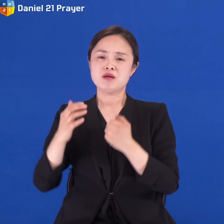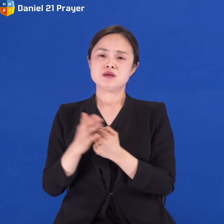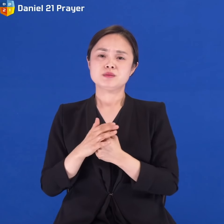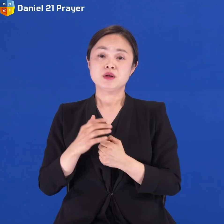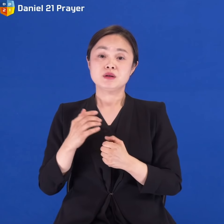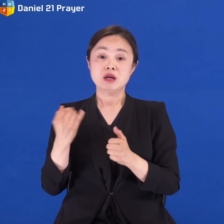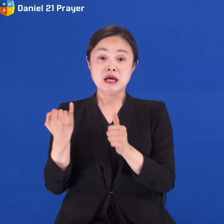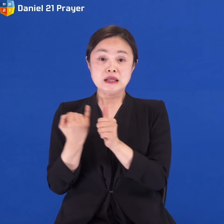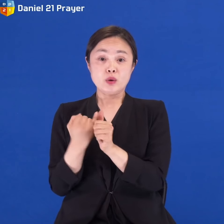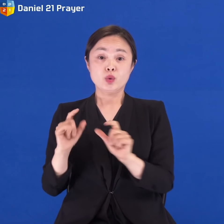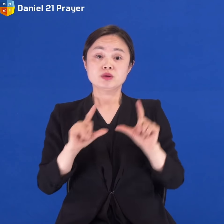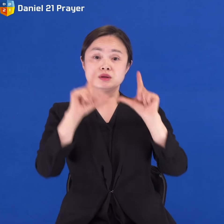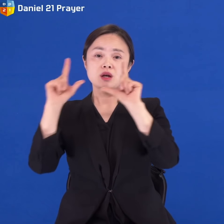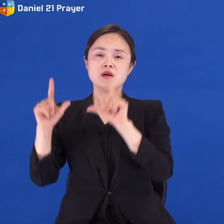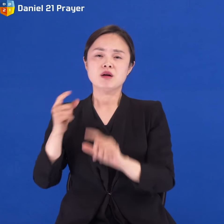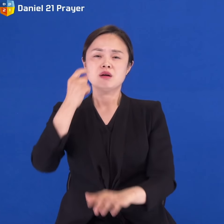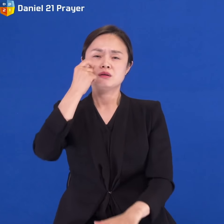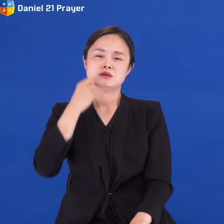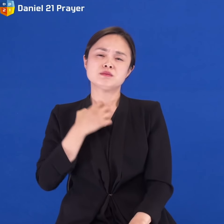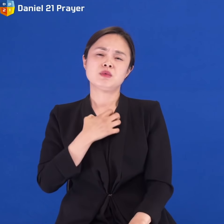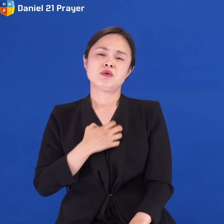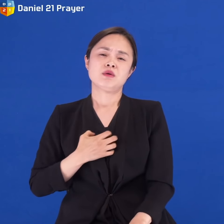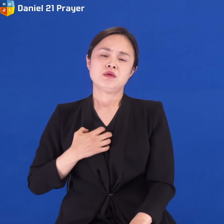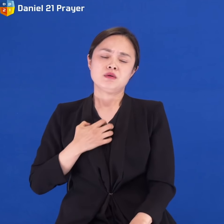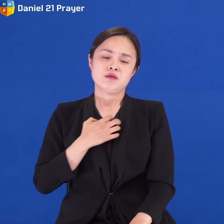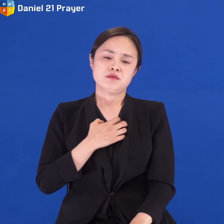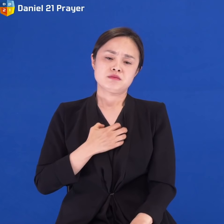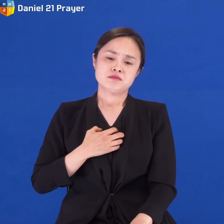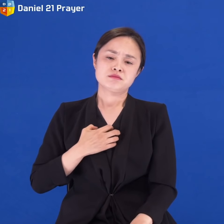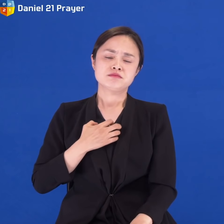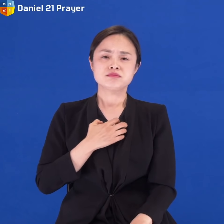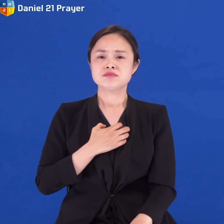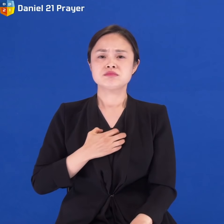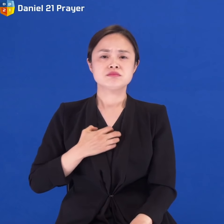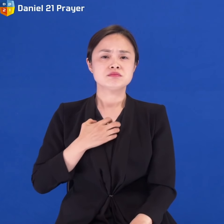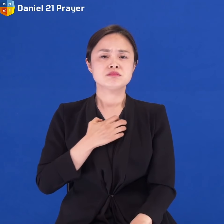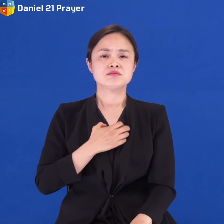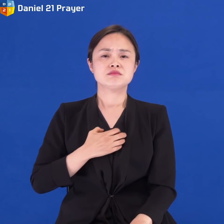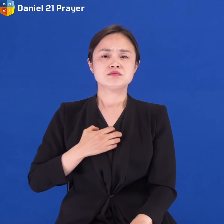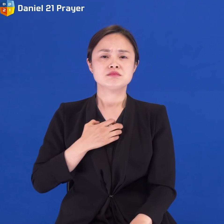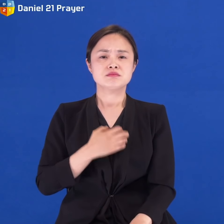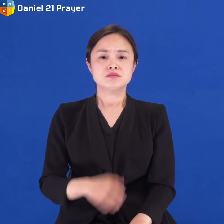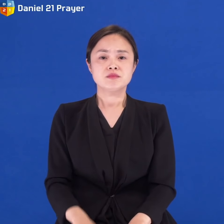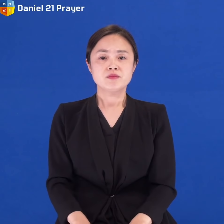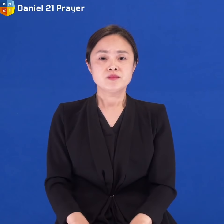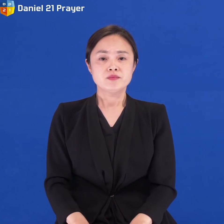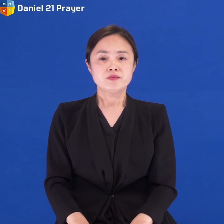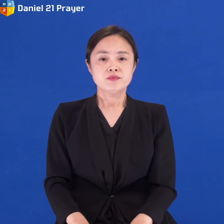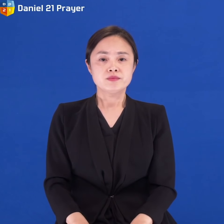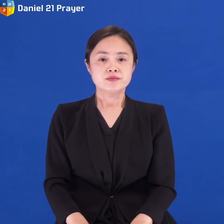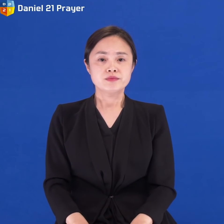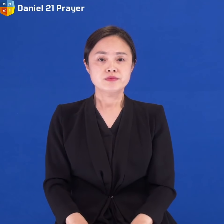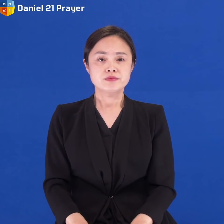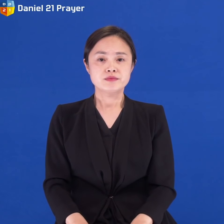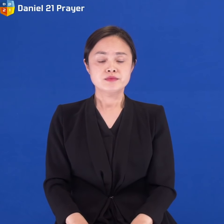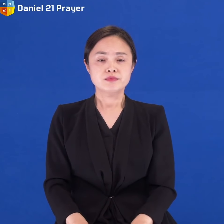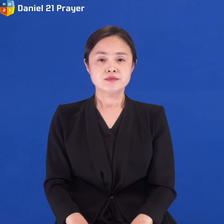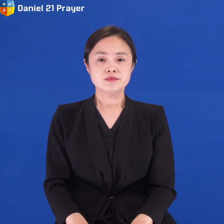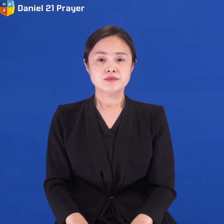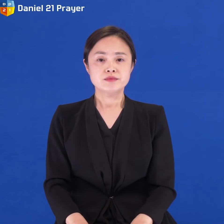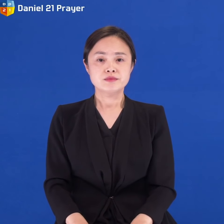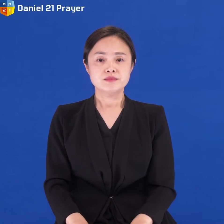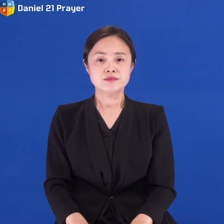그냥 이웃집 얘기처럼 끝났는데요. 그럴 때 저희 어머니는 저에게